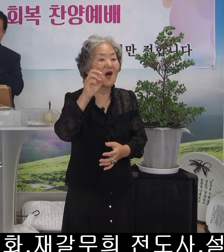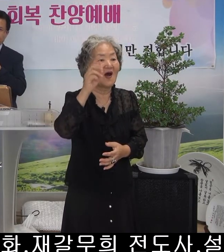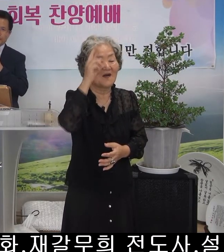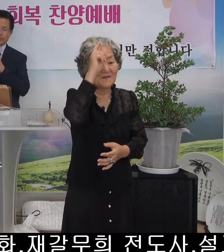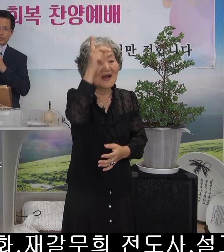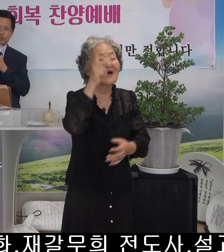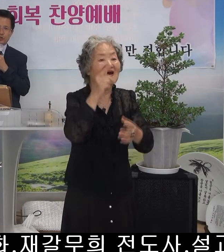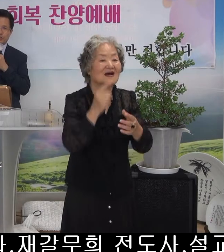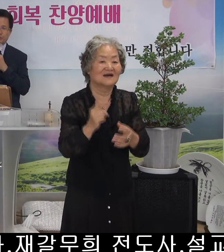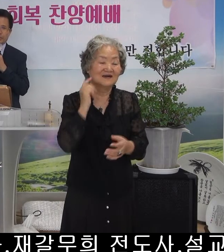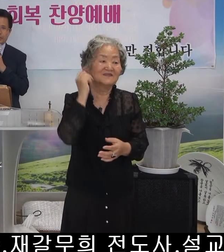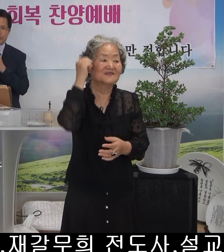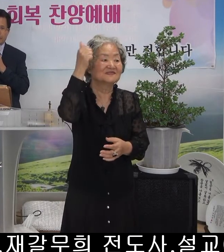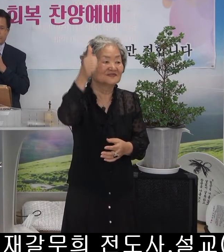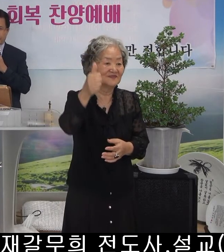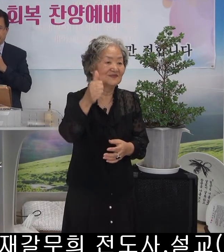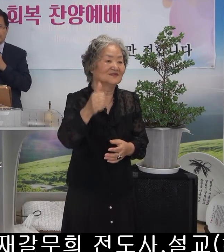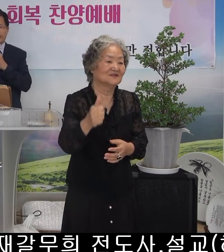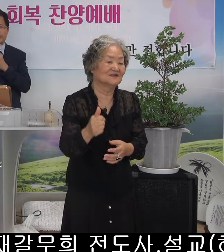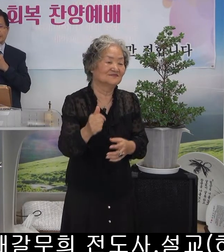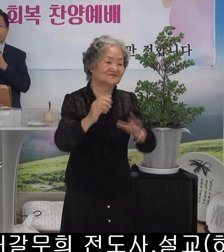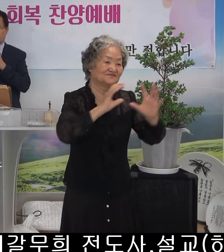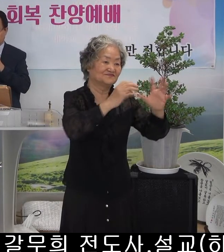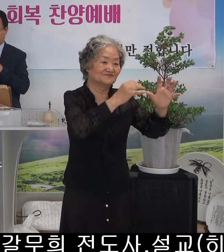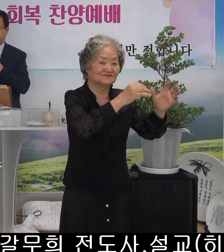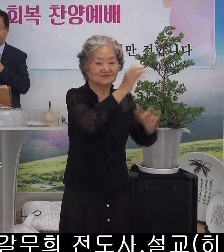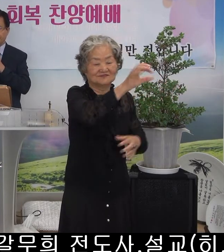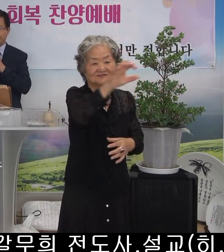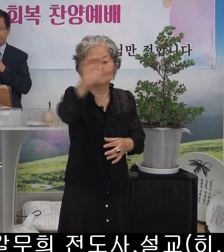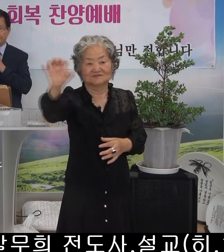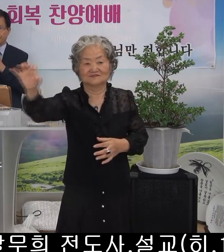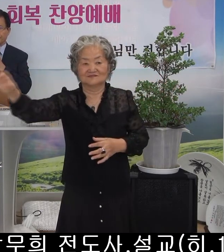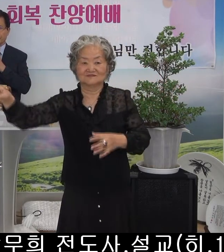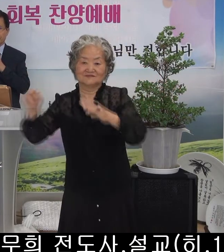순회하면서 예수부터의 십자가의 그 브릿지 다리를 놓고 있어요.